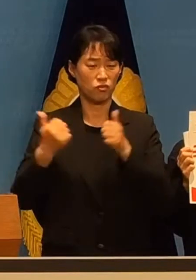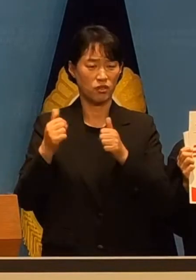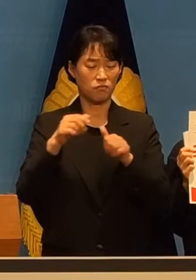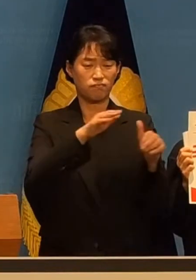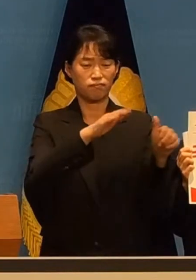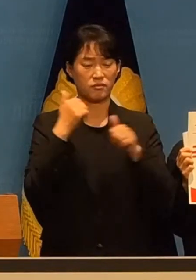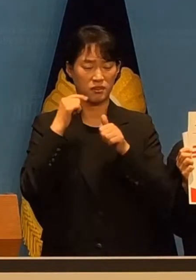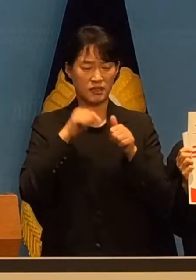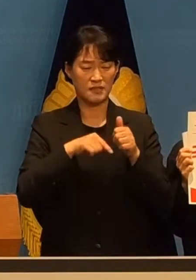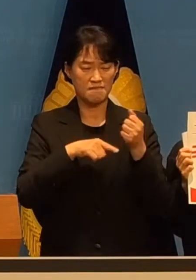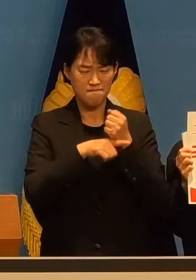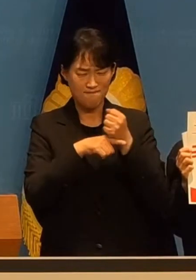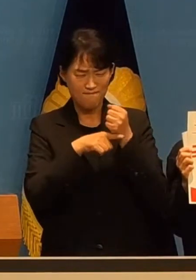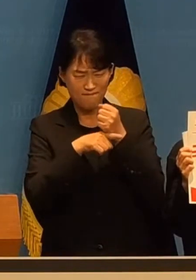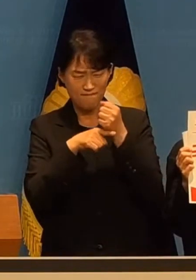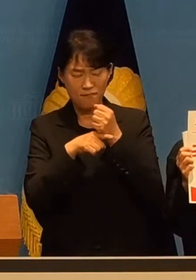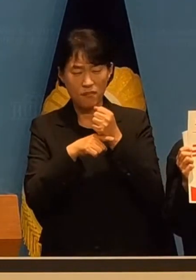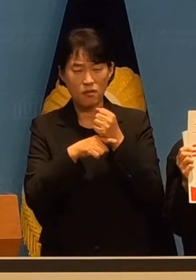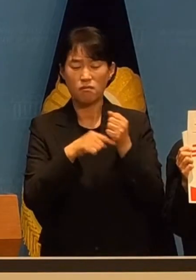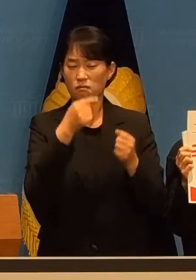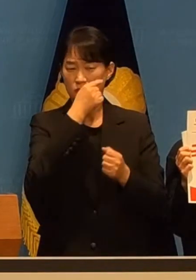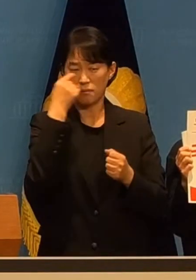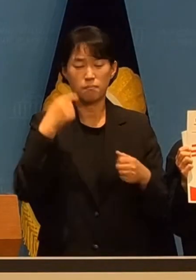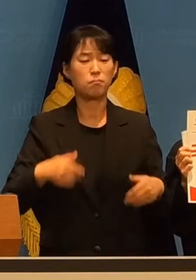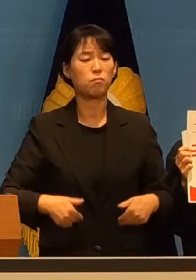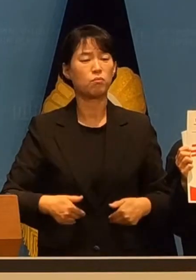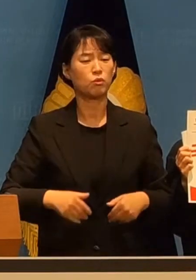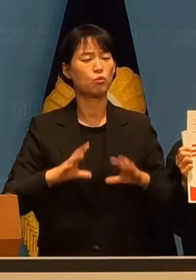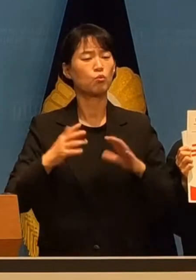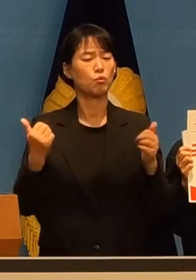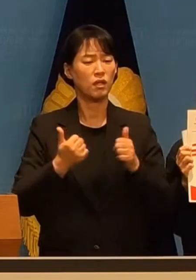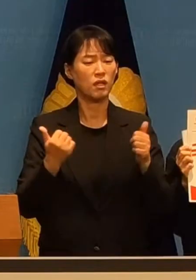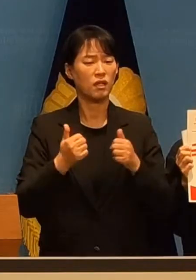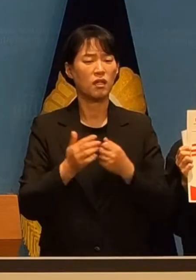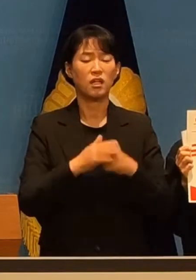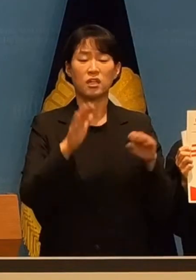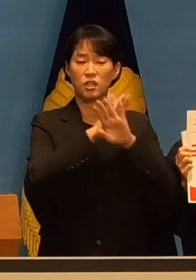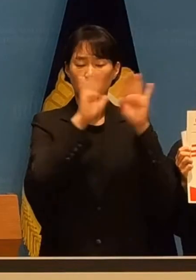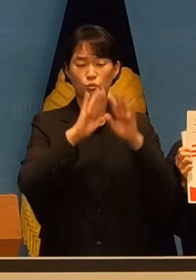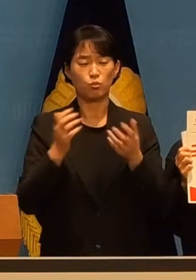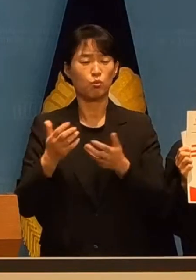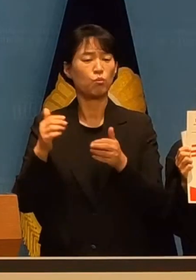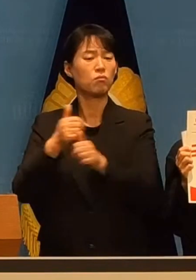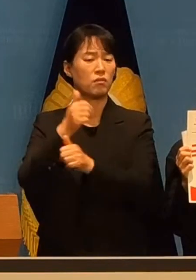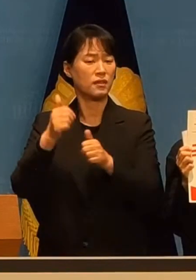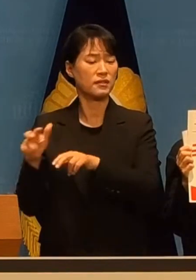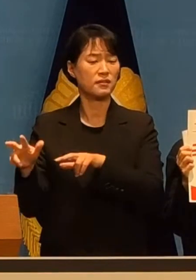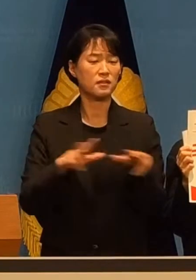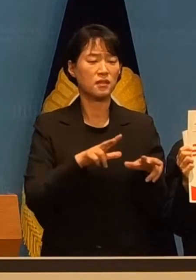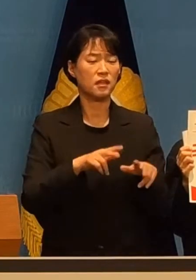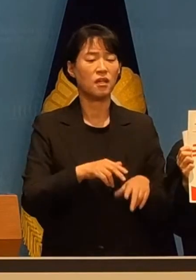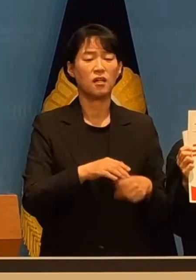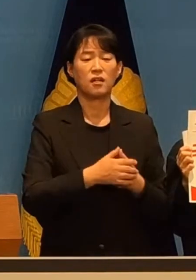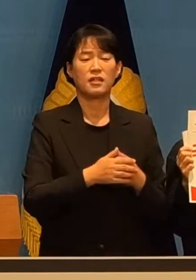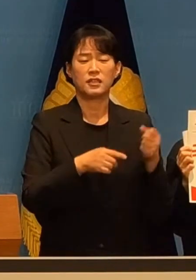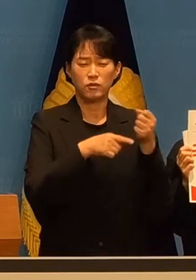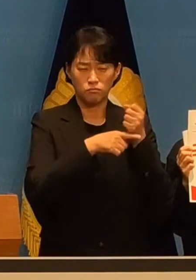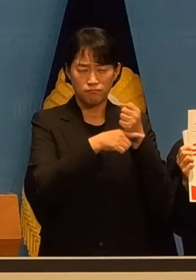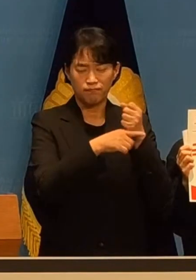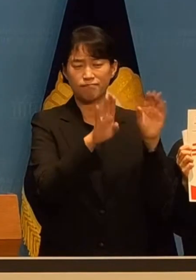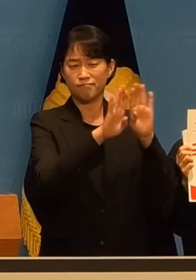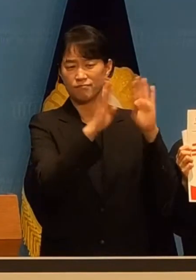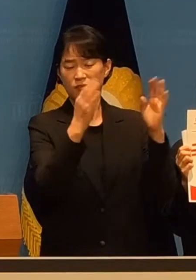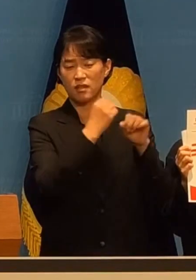진상을 낱낱이 밝혀야 합니다. 국회 기후노동위는 즉각 쿠팡 청문회를 열어